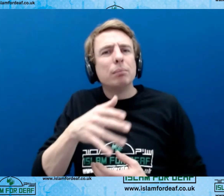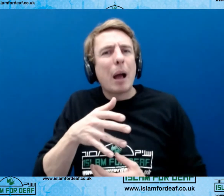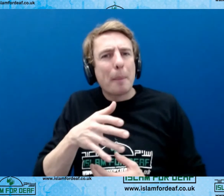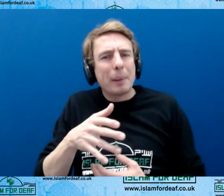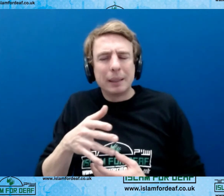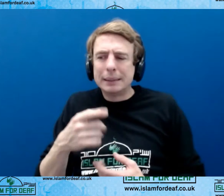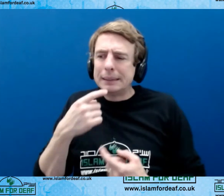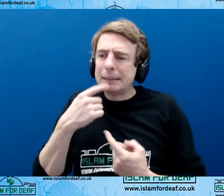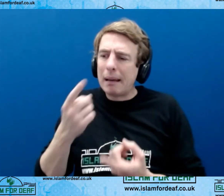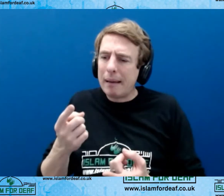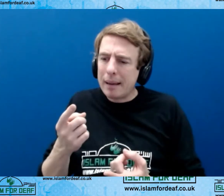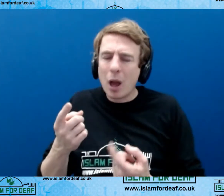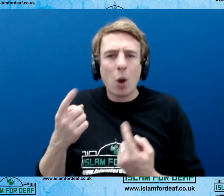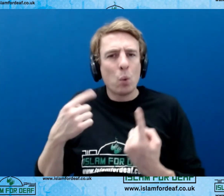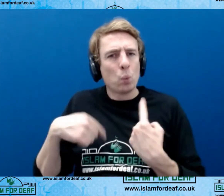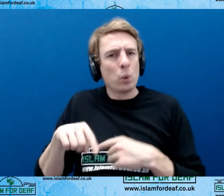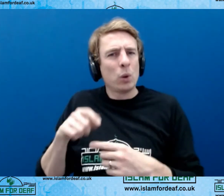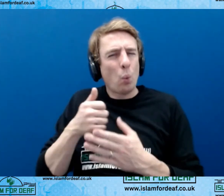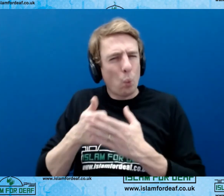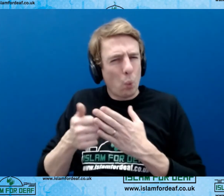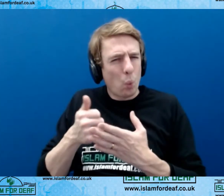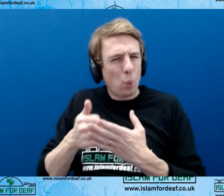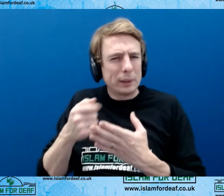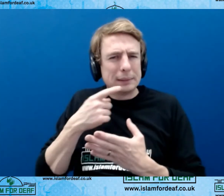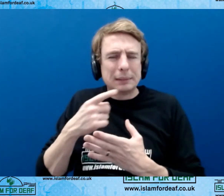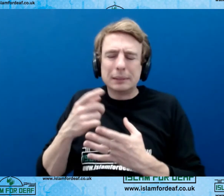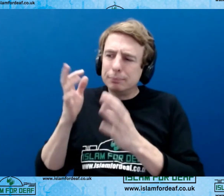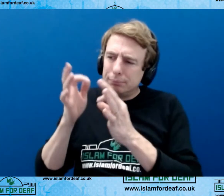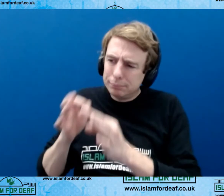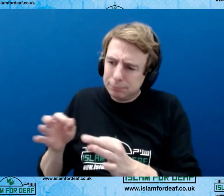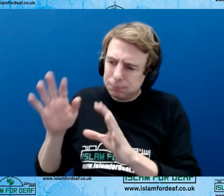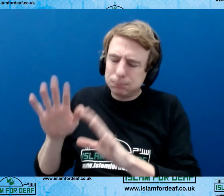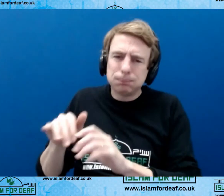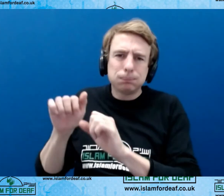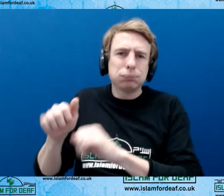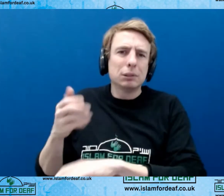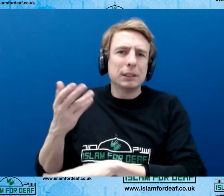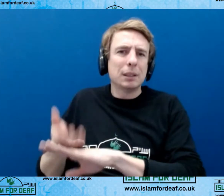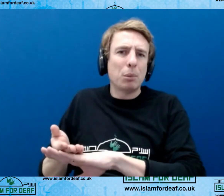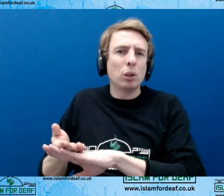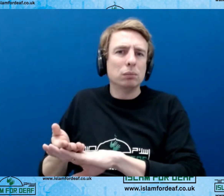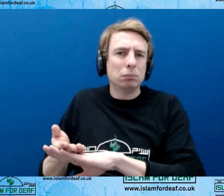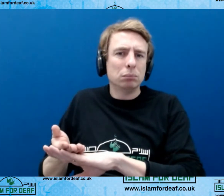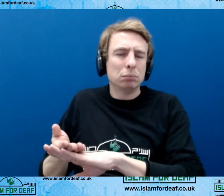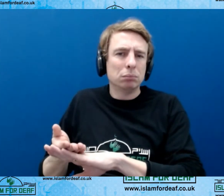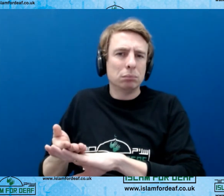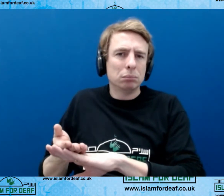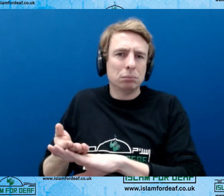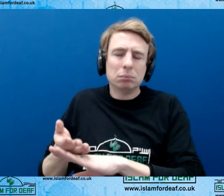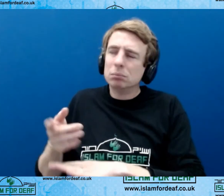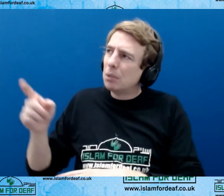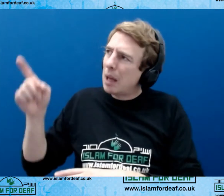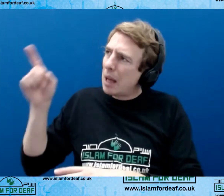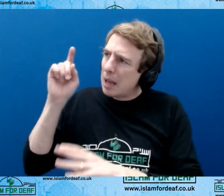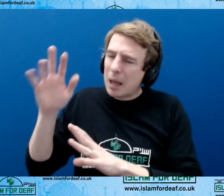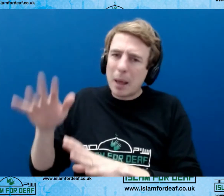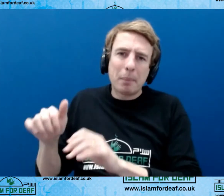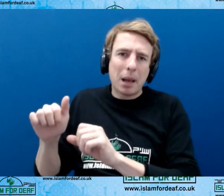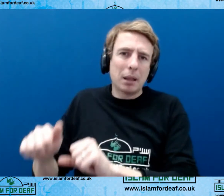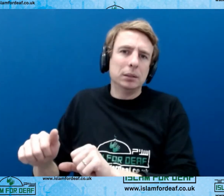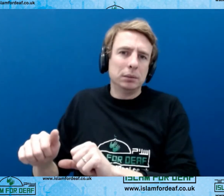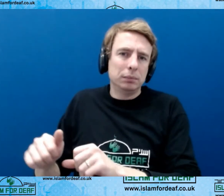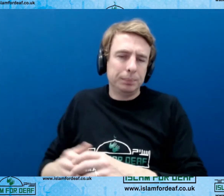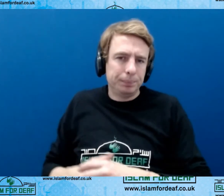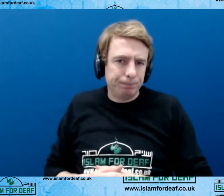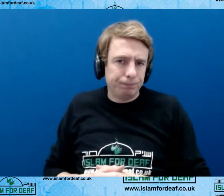High upon him. السورة التي بعدها بسم الله الرحمن الرحيم تسمى سورة الماعون. The